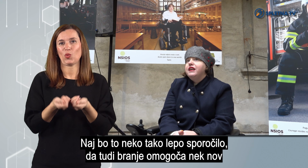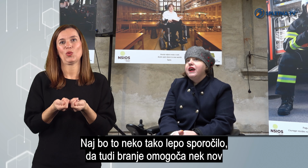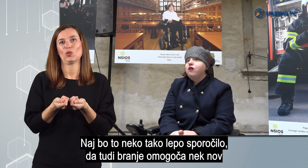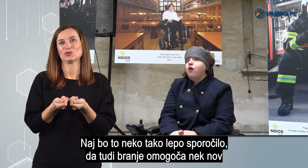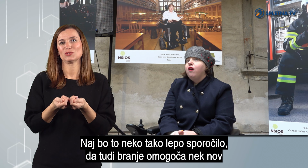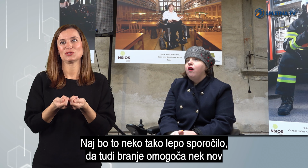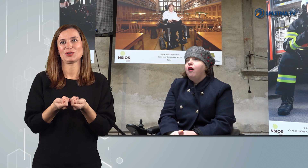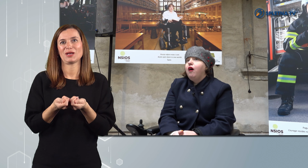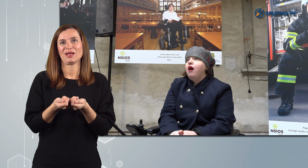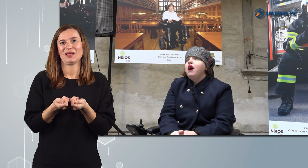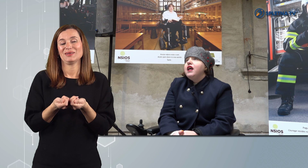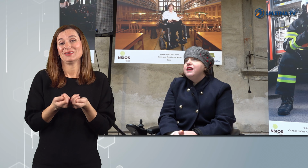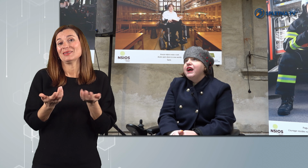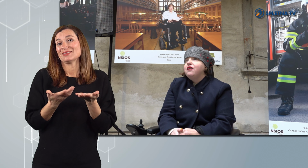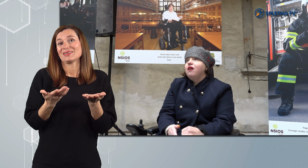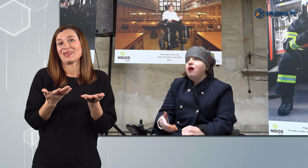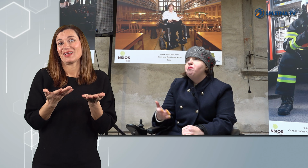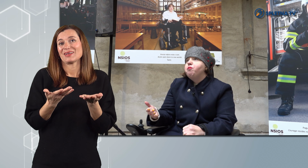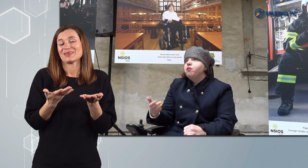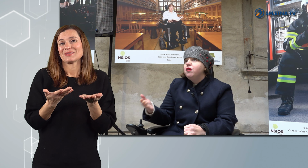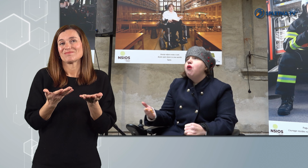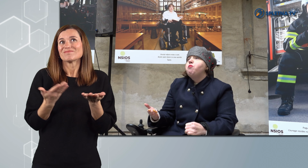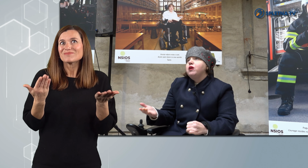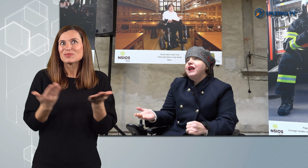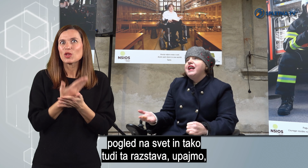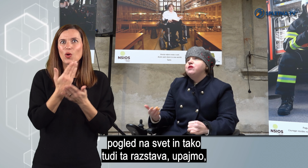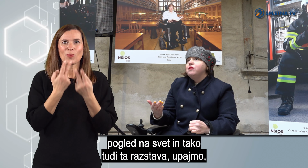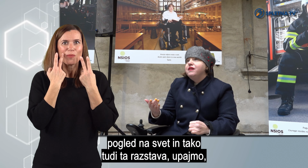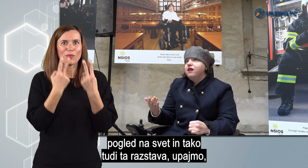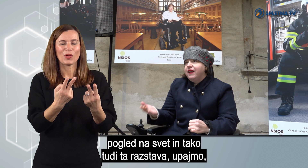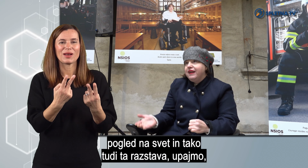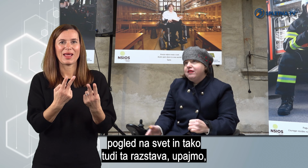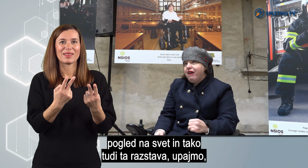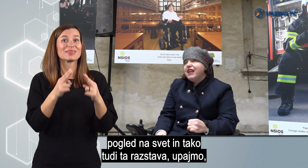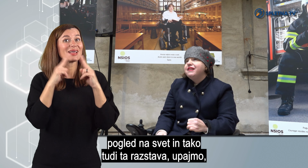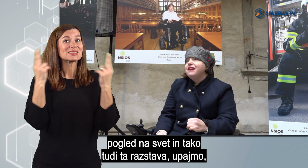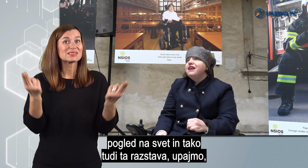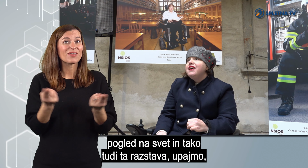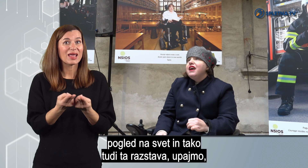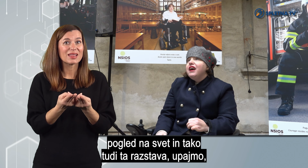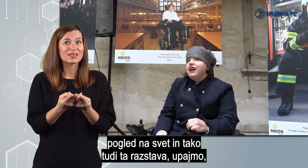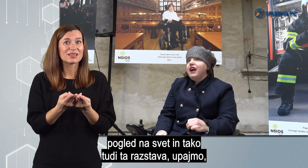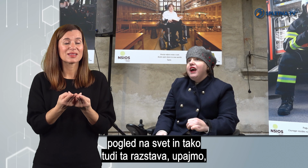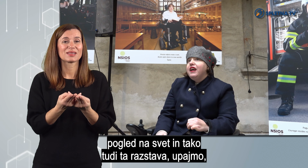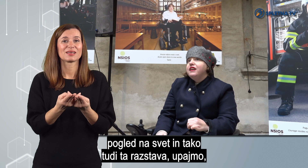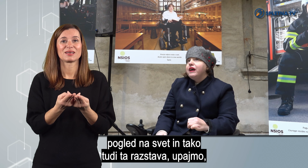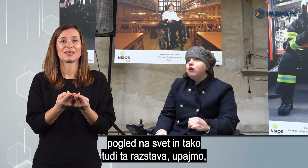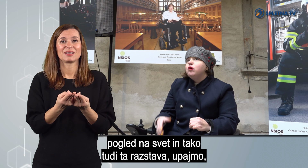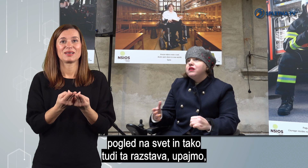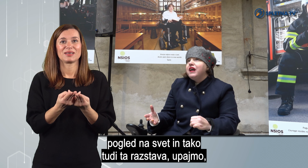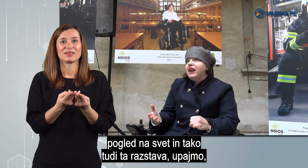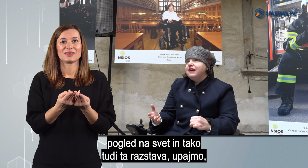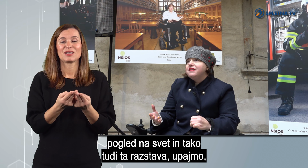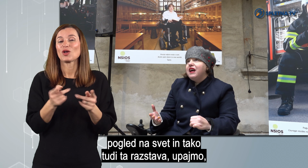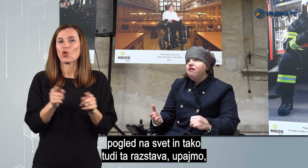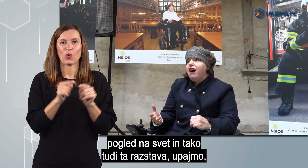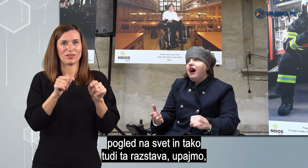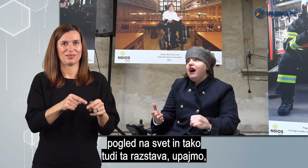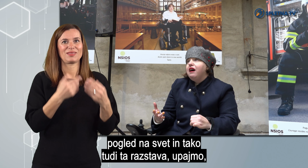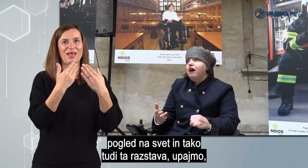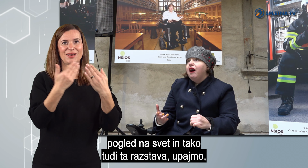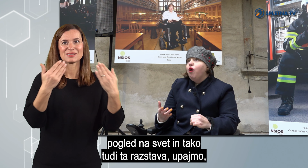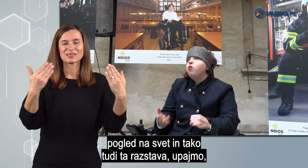omogoča nek nov pogled na svet. In tako kot ta